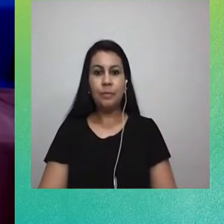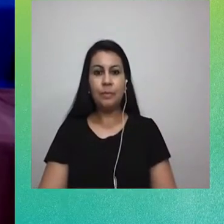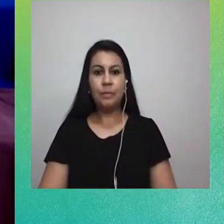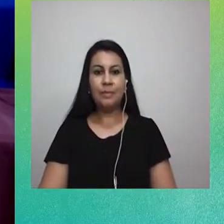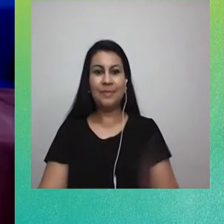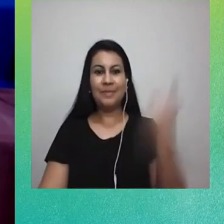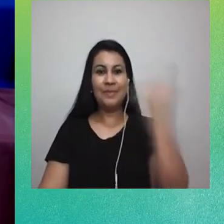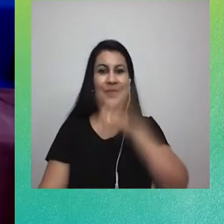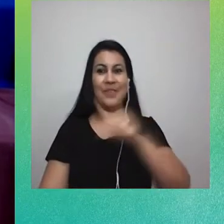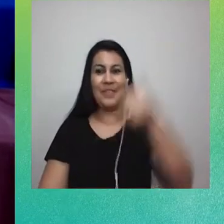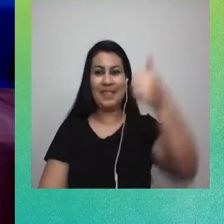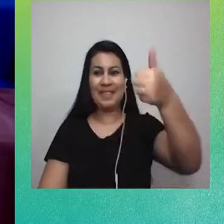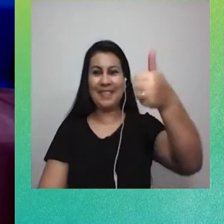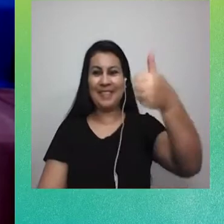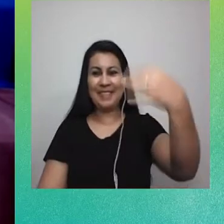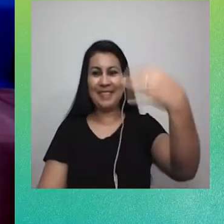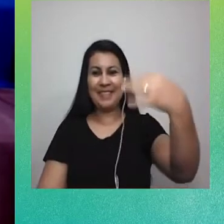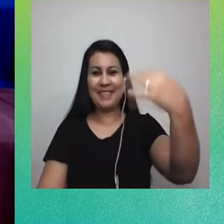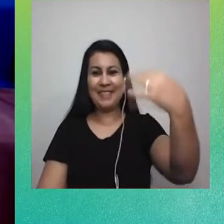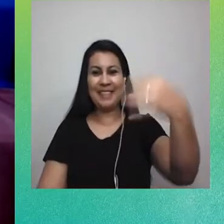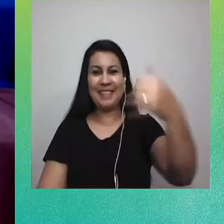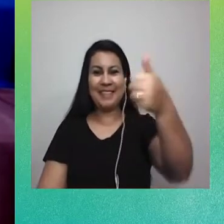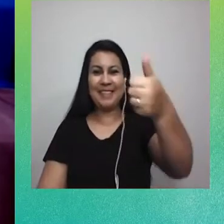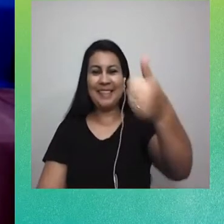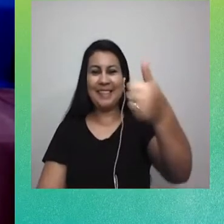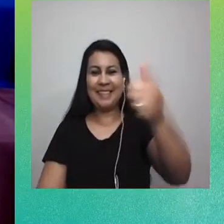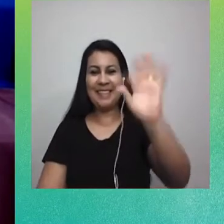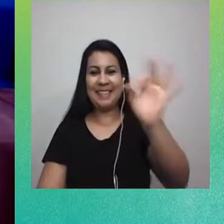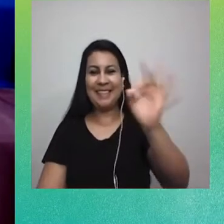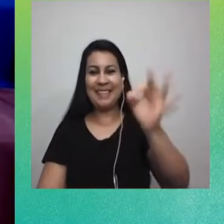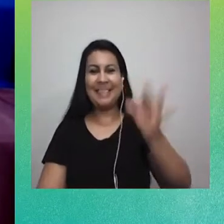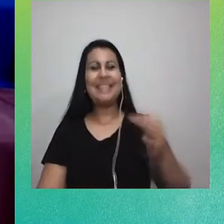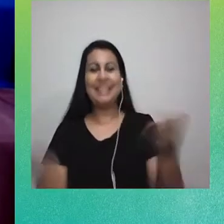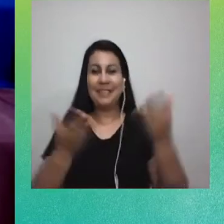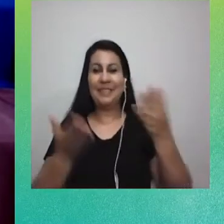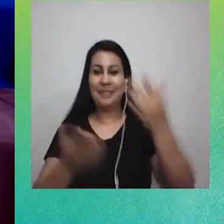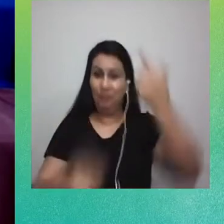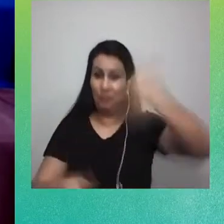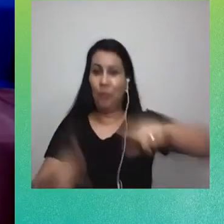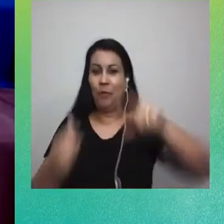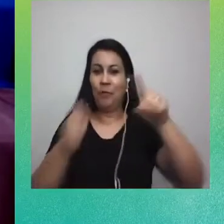Assim, pode retirar os slides, que aí vão ficar só os ursos na tela.